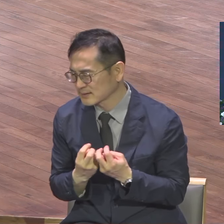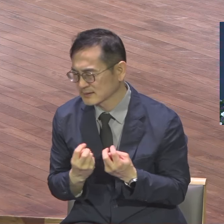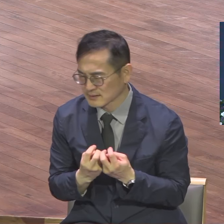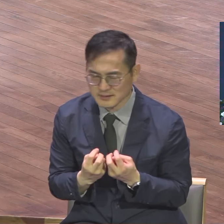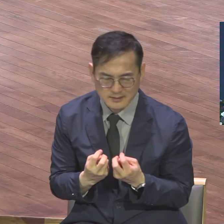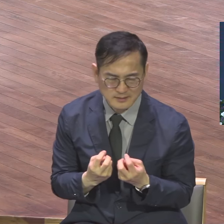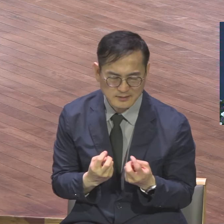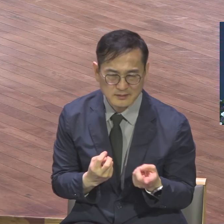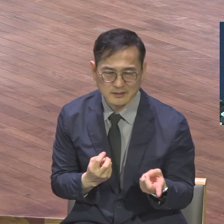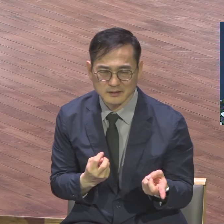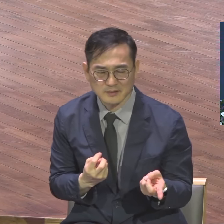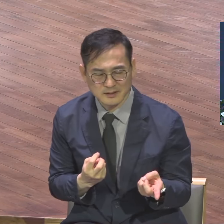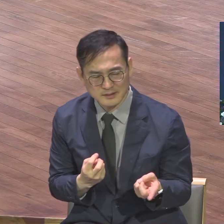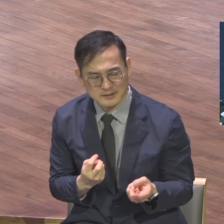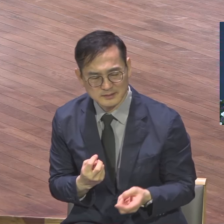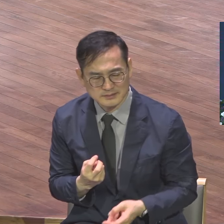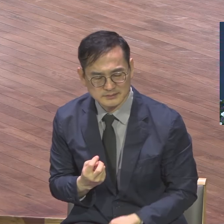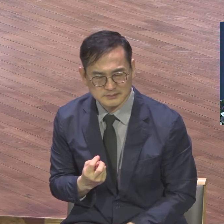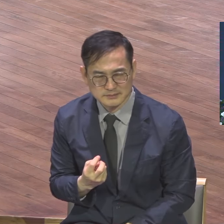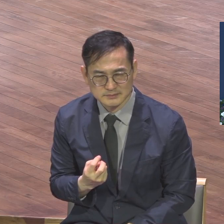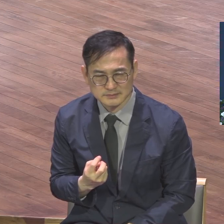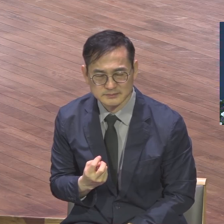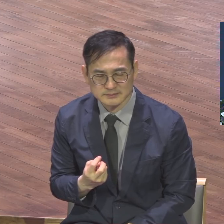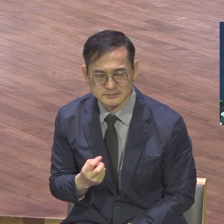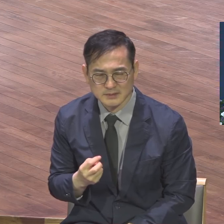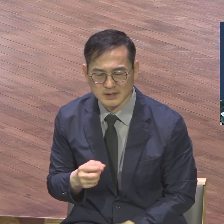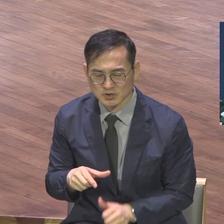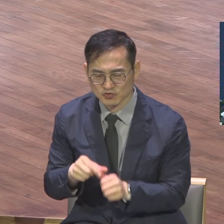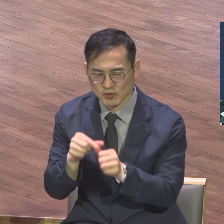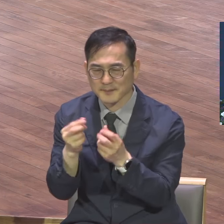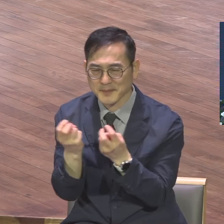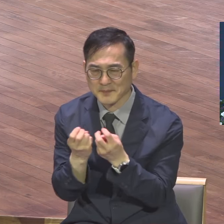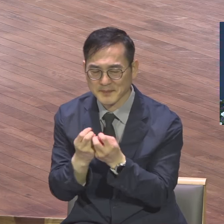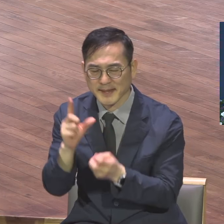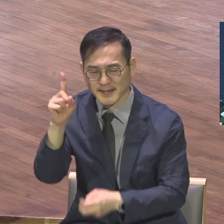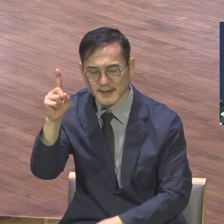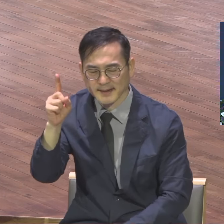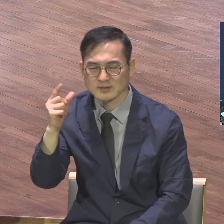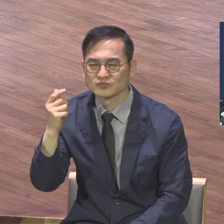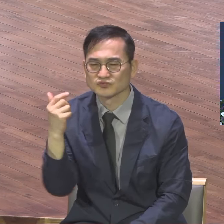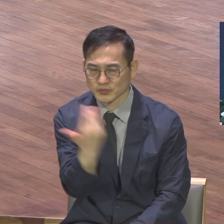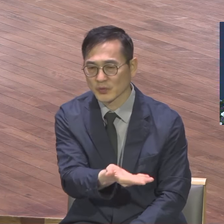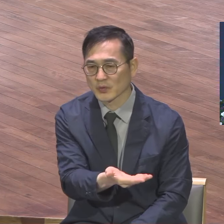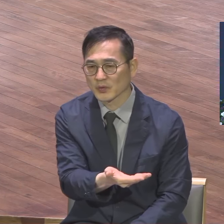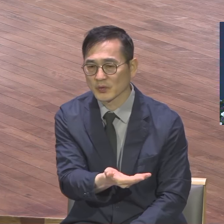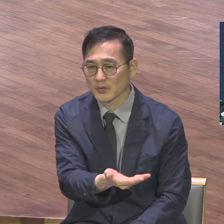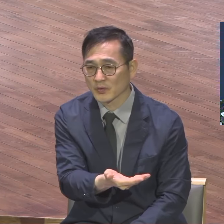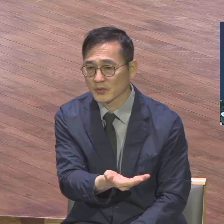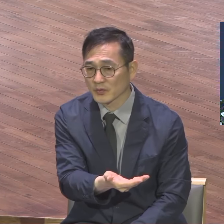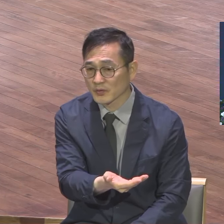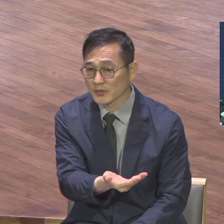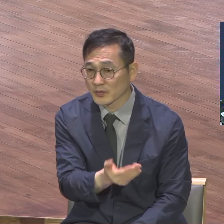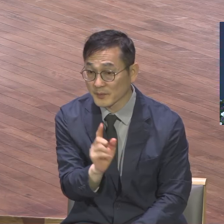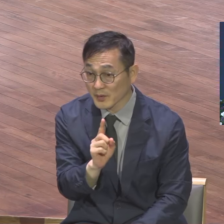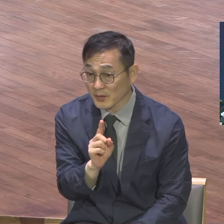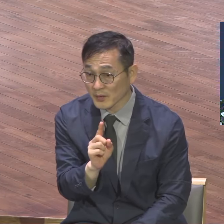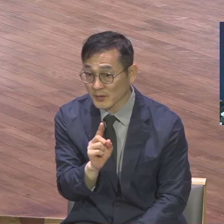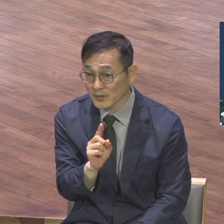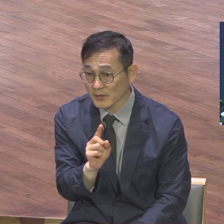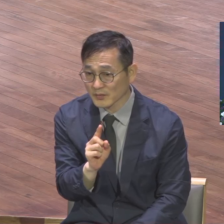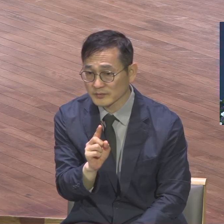가니까 한 가지 구원의 길을 제시했습니다. 그래서 인간을